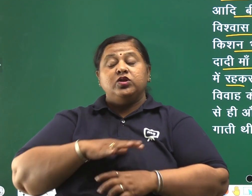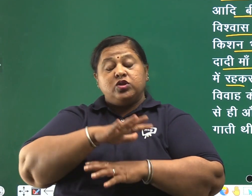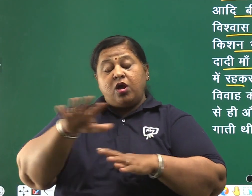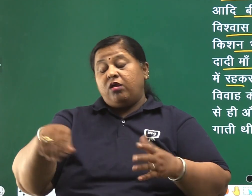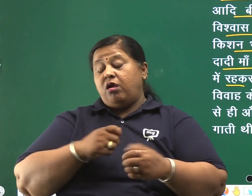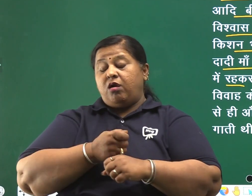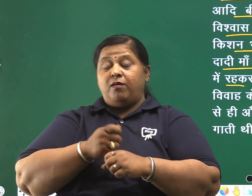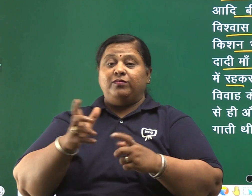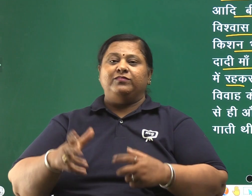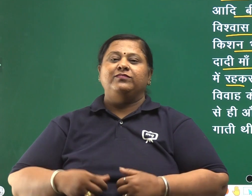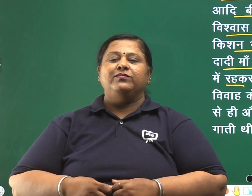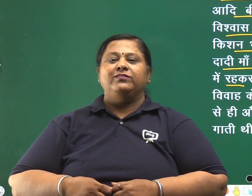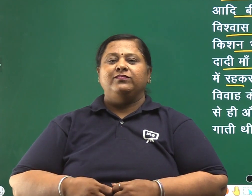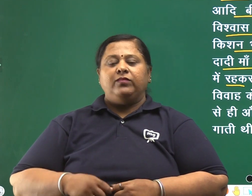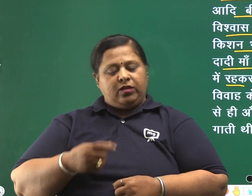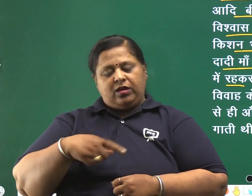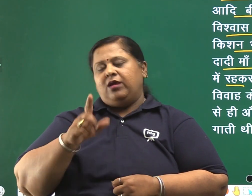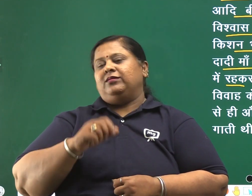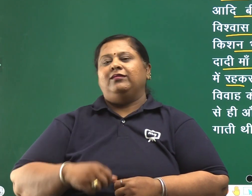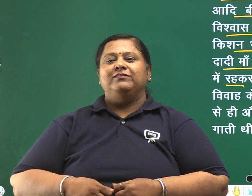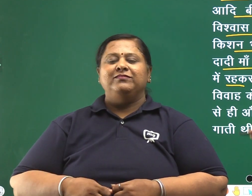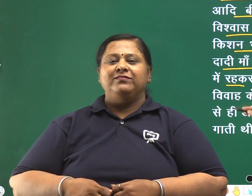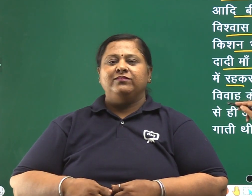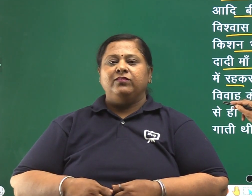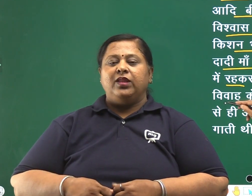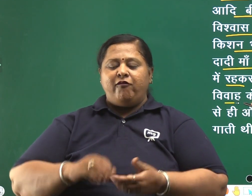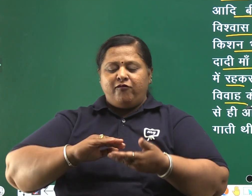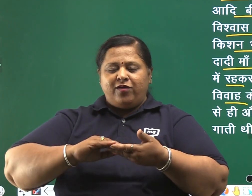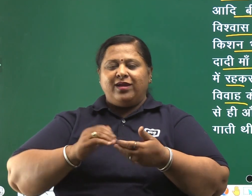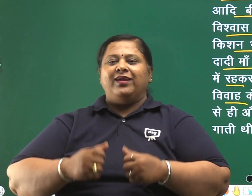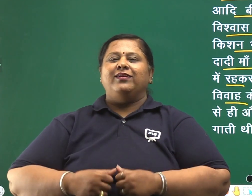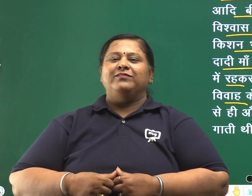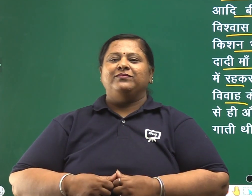सारा काम किया था। विवाह के